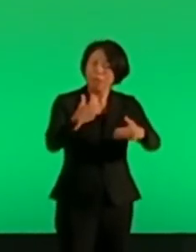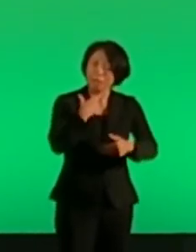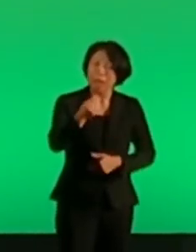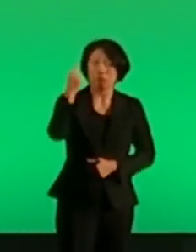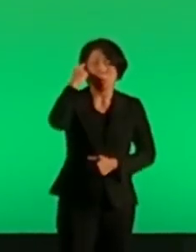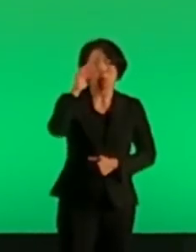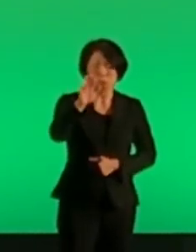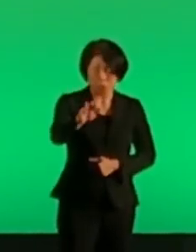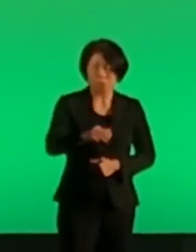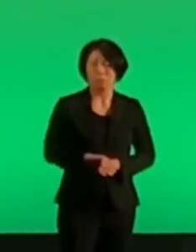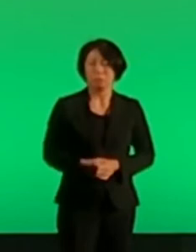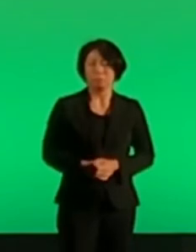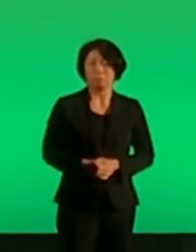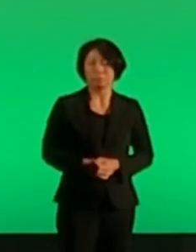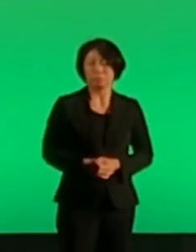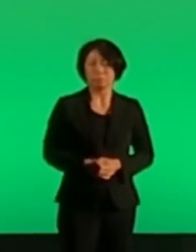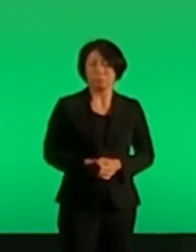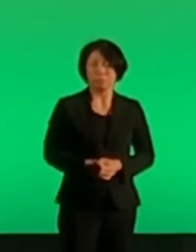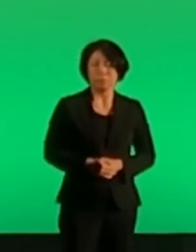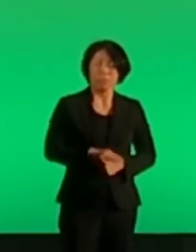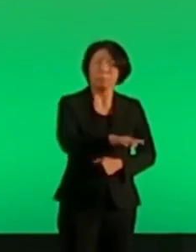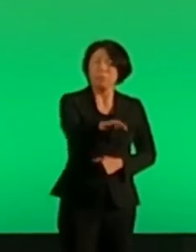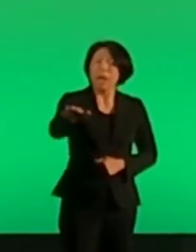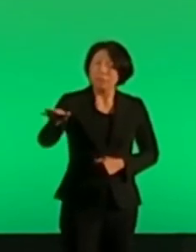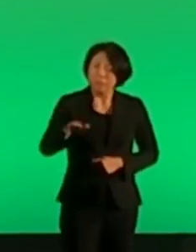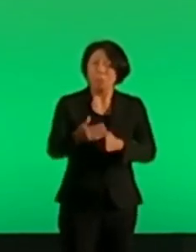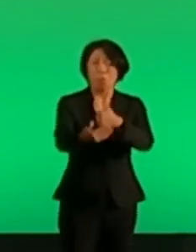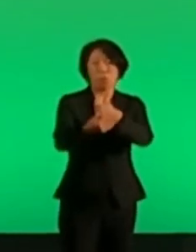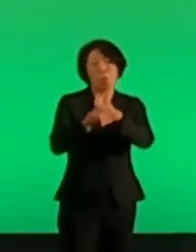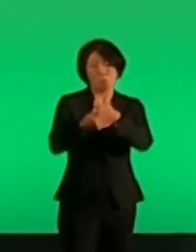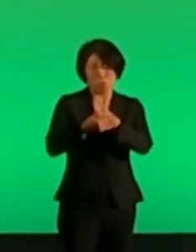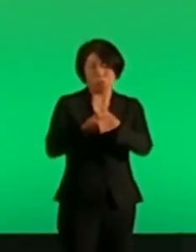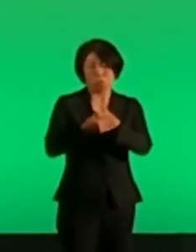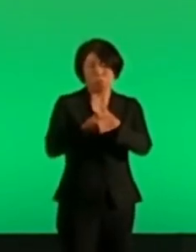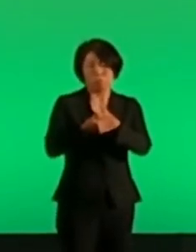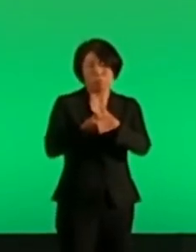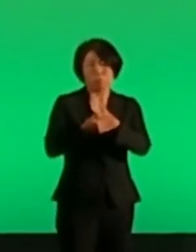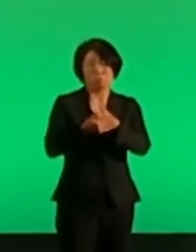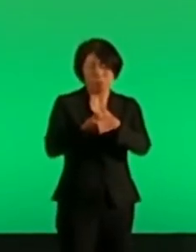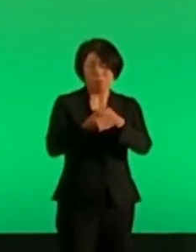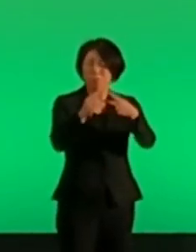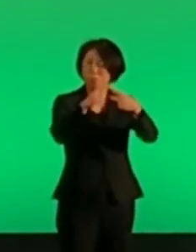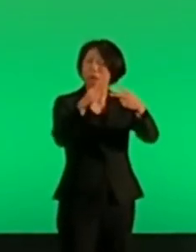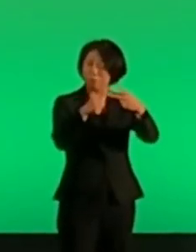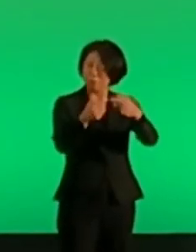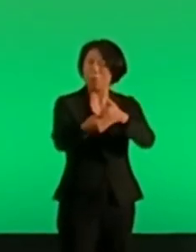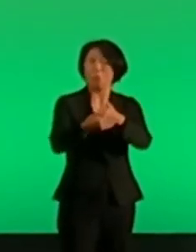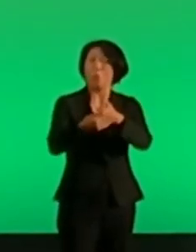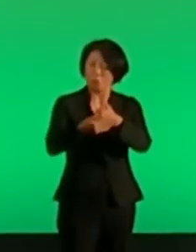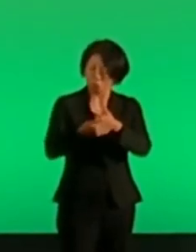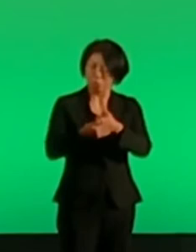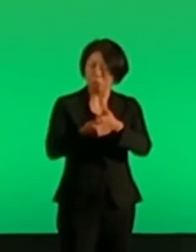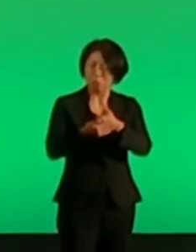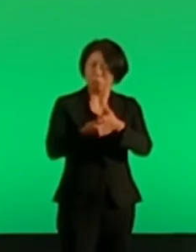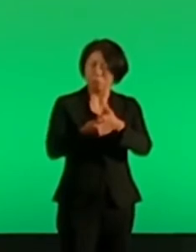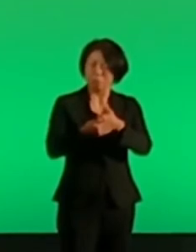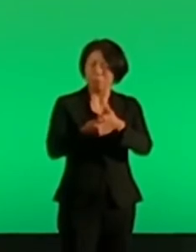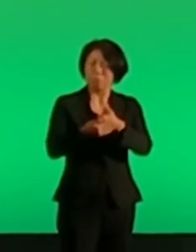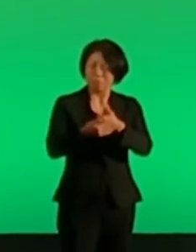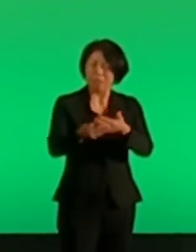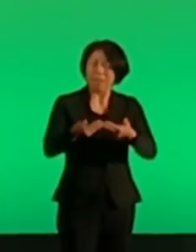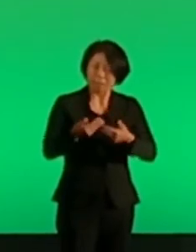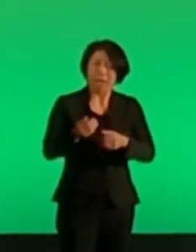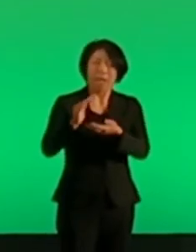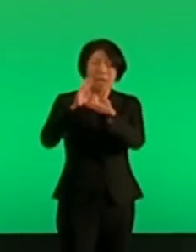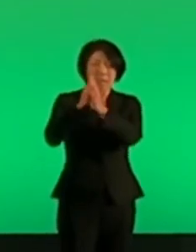えております。皆さんにもご協力を、2つですね、県政150